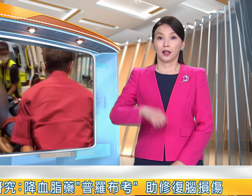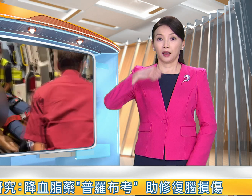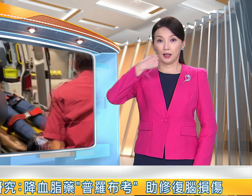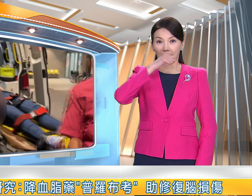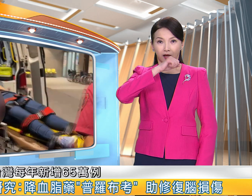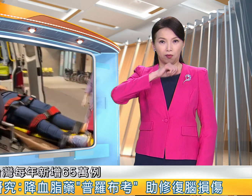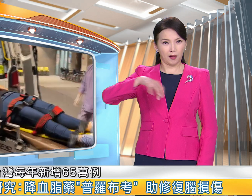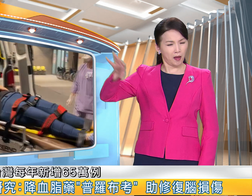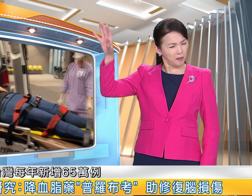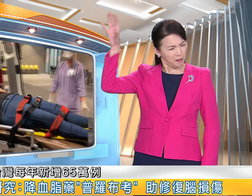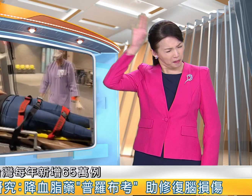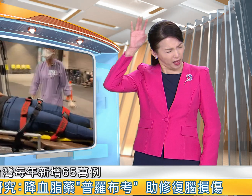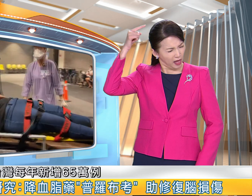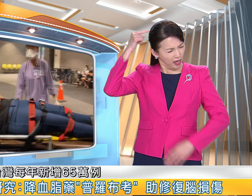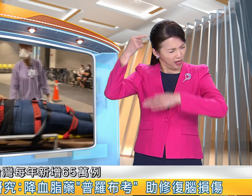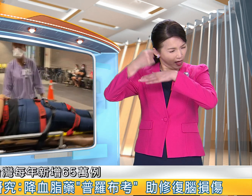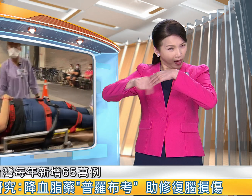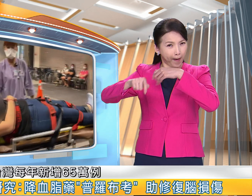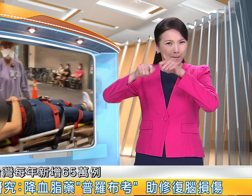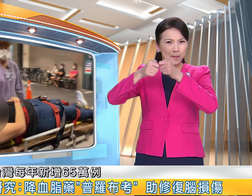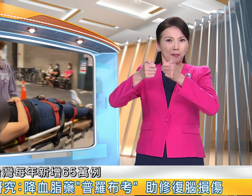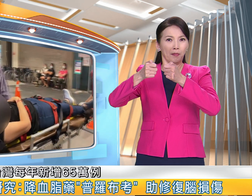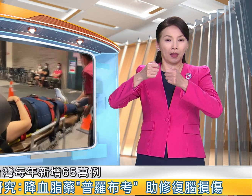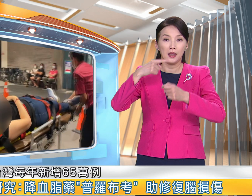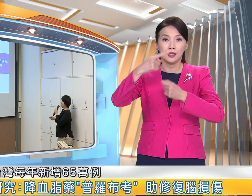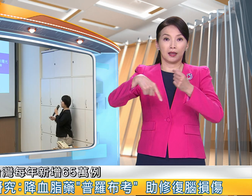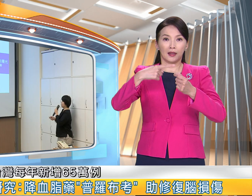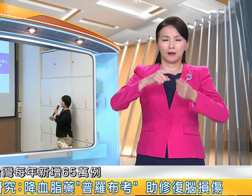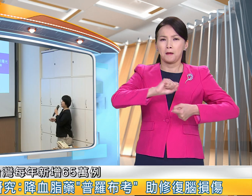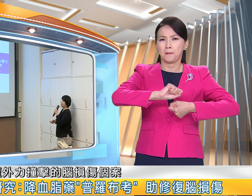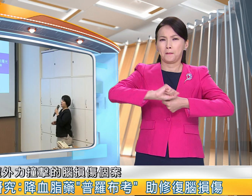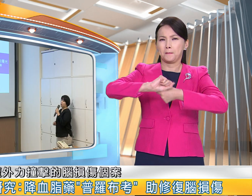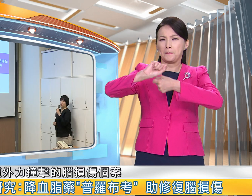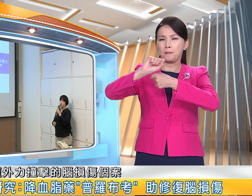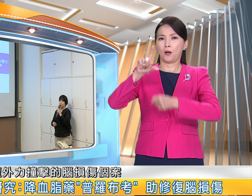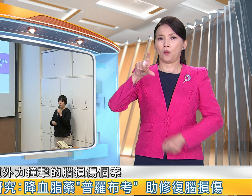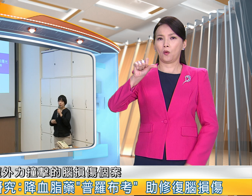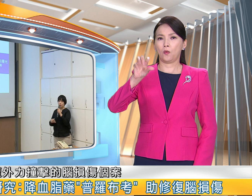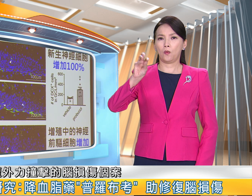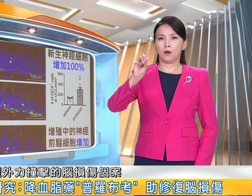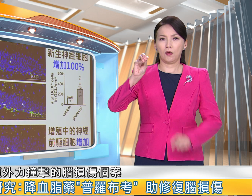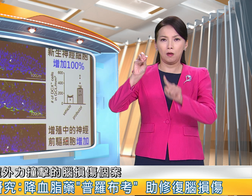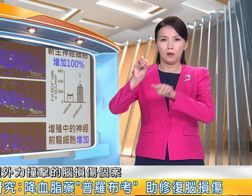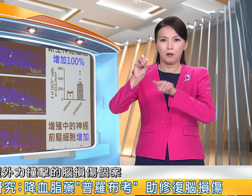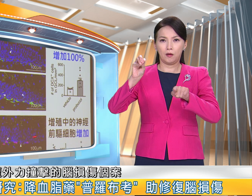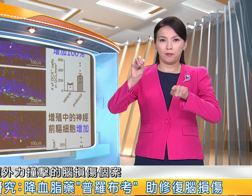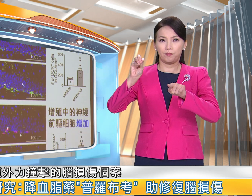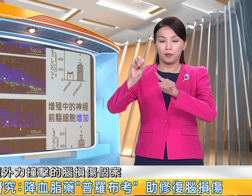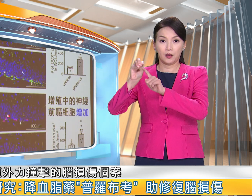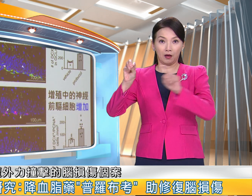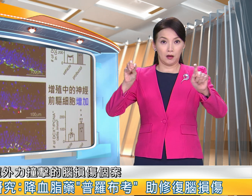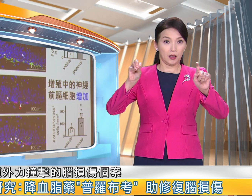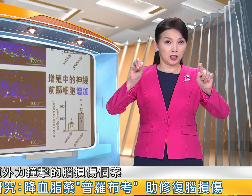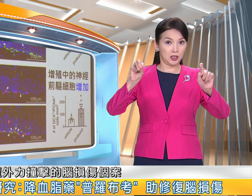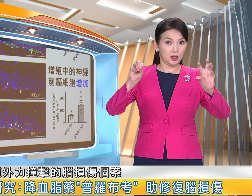台湾每年新增65万例遭到外力撞击的脑损伤个案，其中